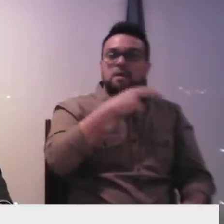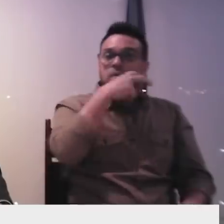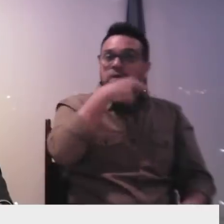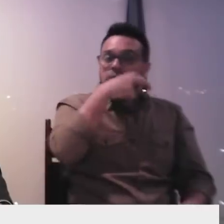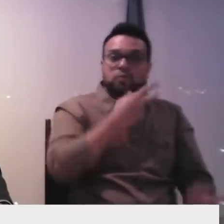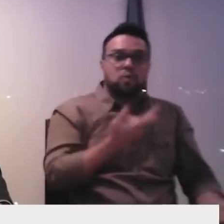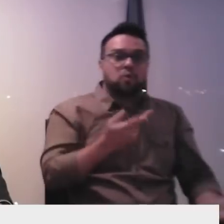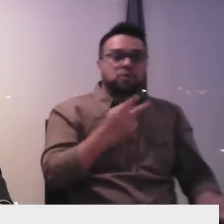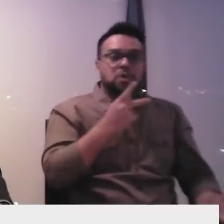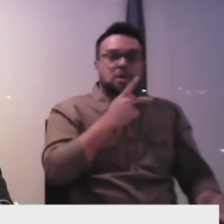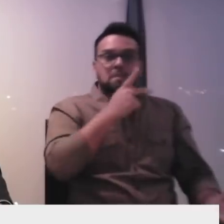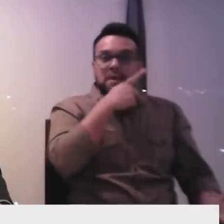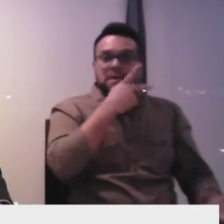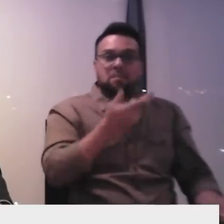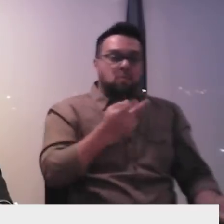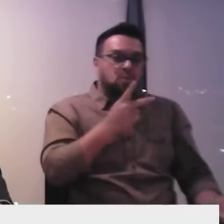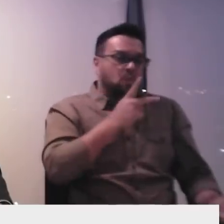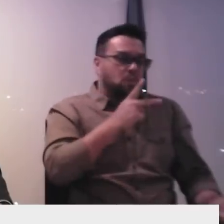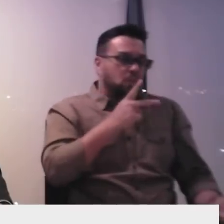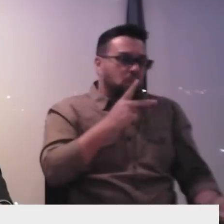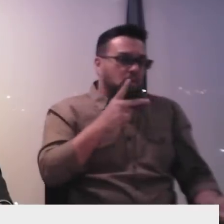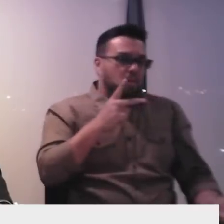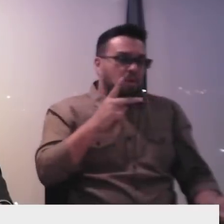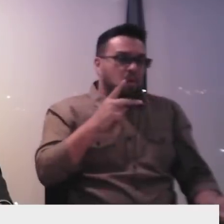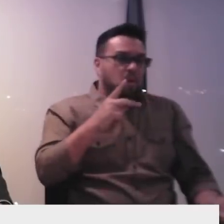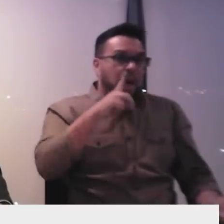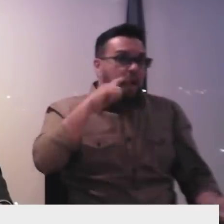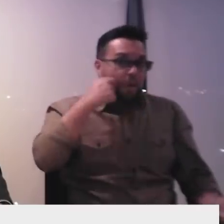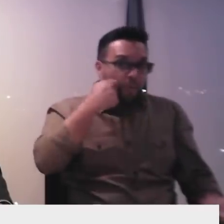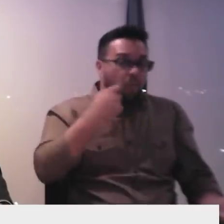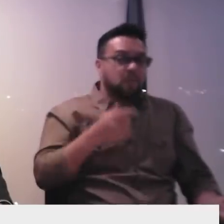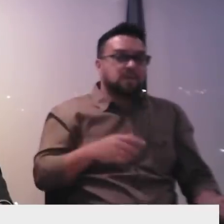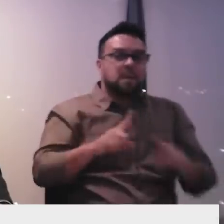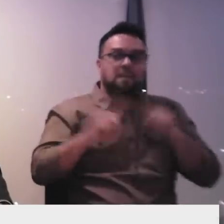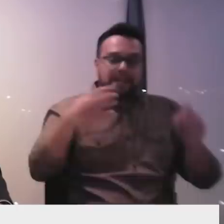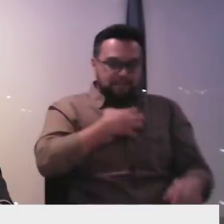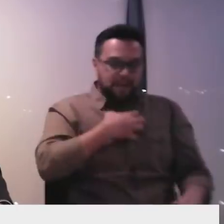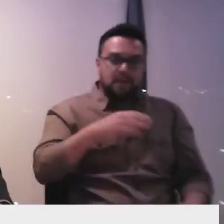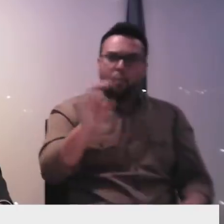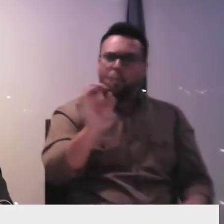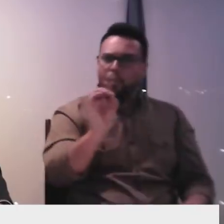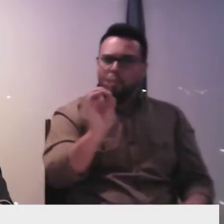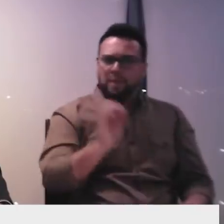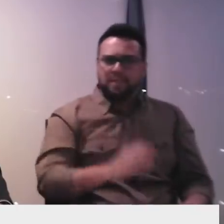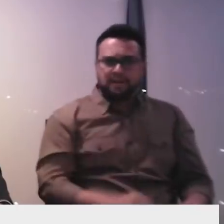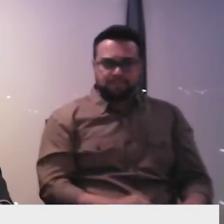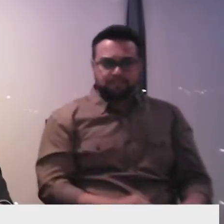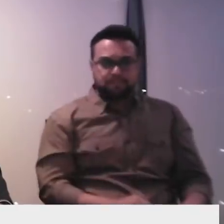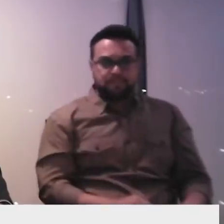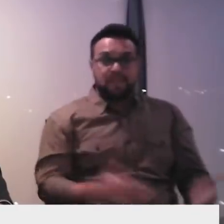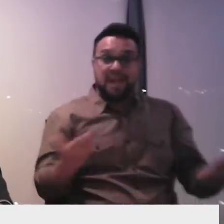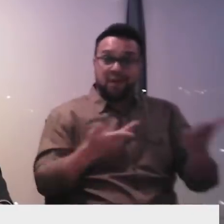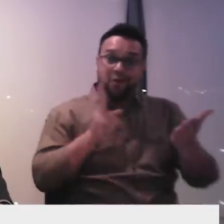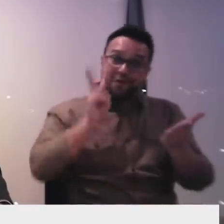Pernambuco, Paraíba, Alagoas, um trecho em Sergipe, e na Bahia não tinha nada. E nessa ida